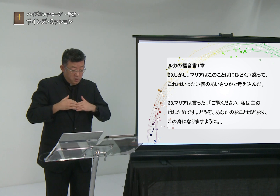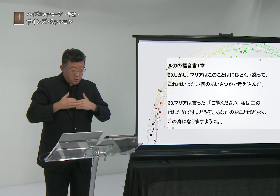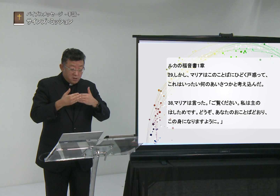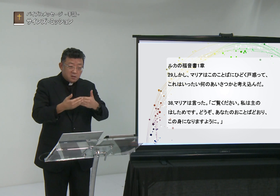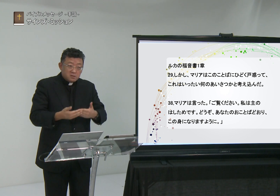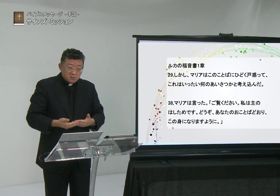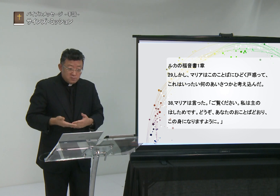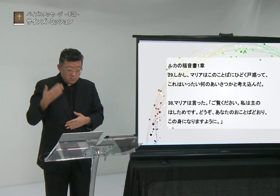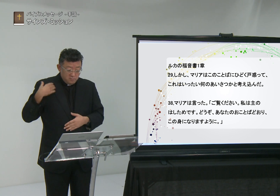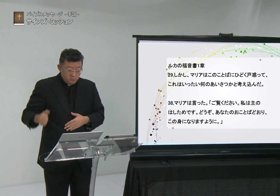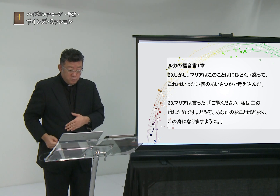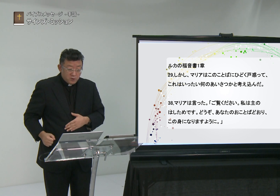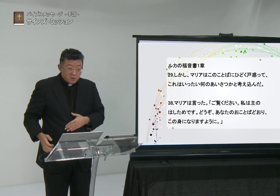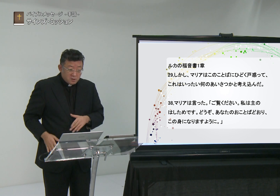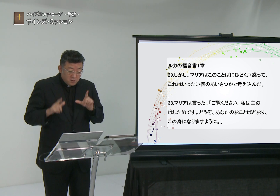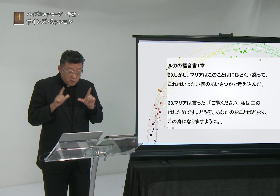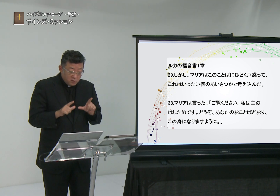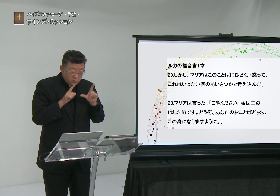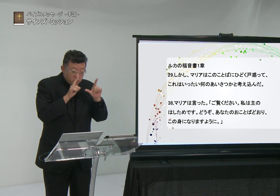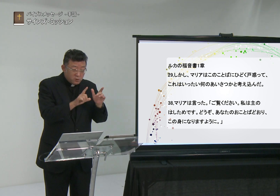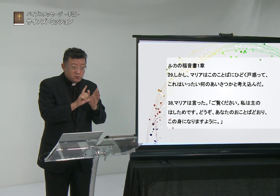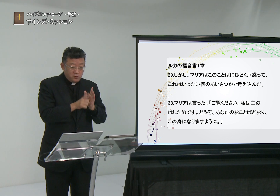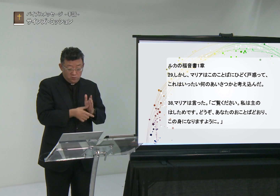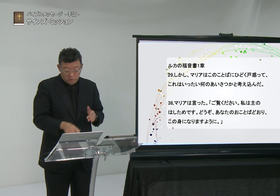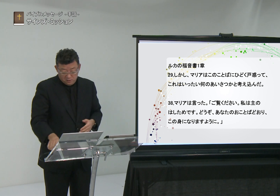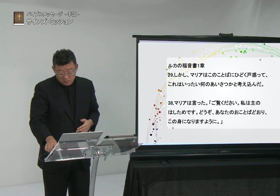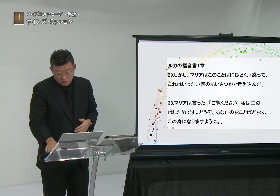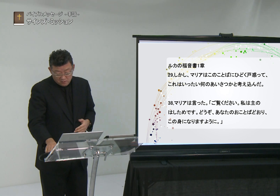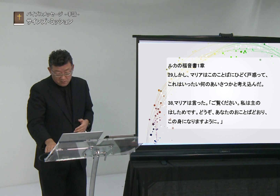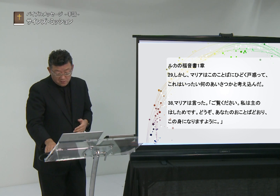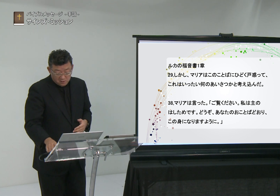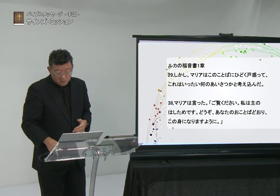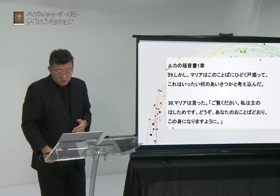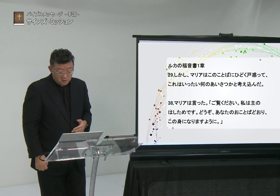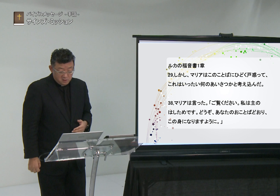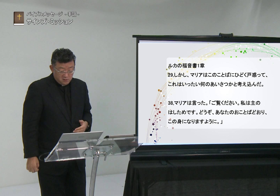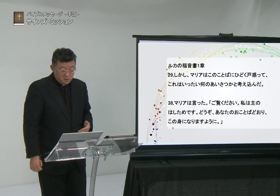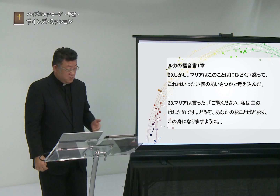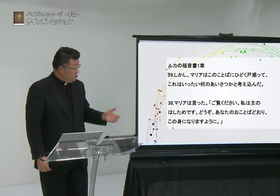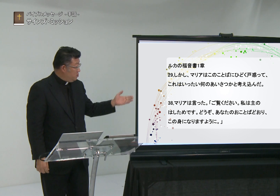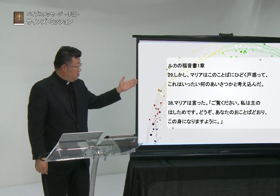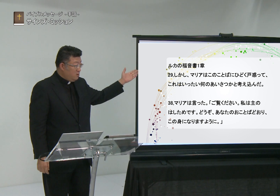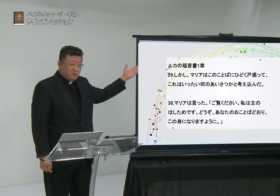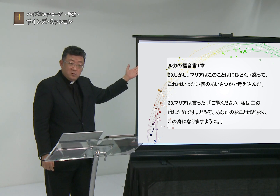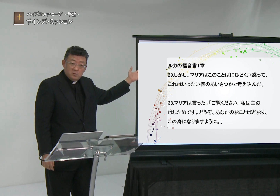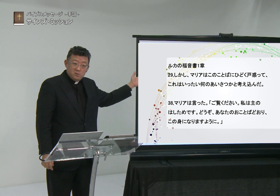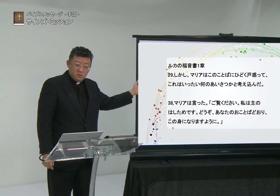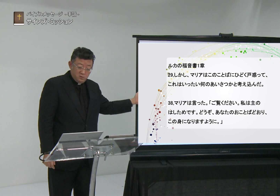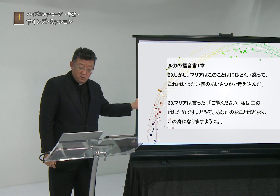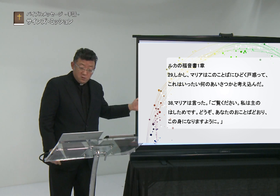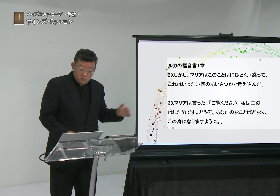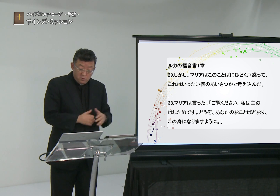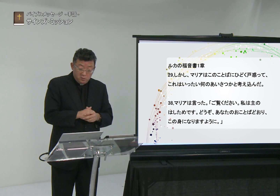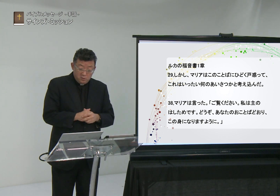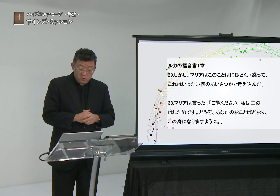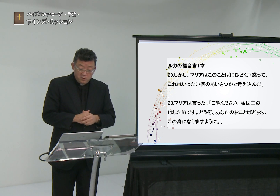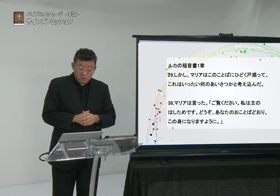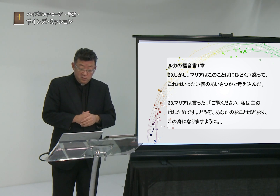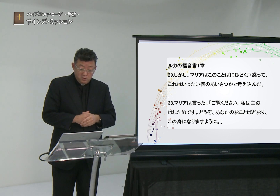あら食べて一生のマリアの解任を前もって予告する時の